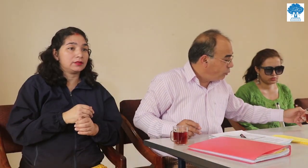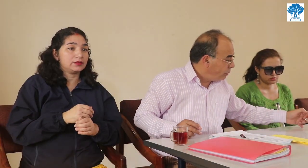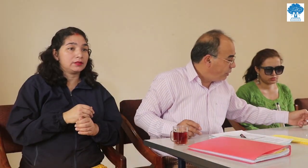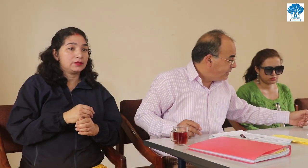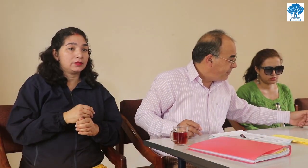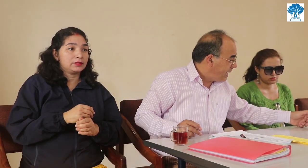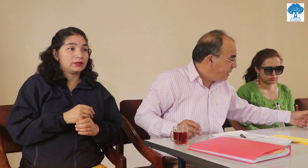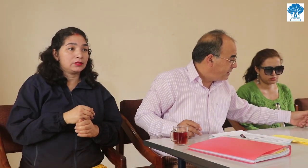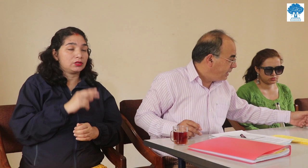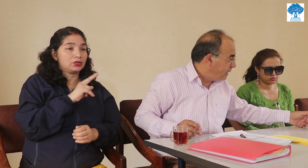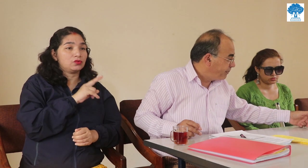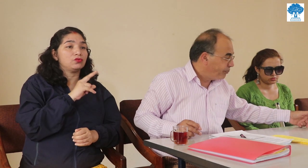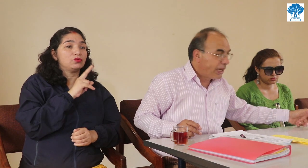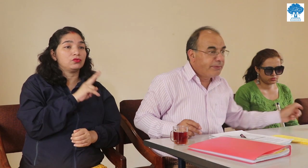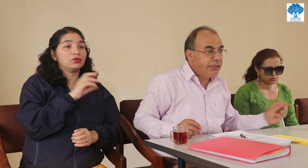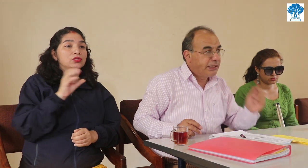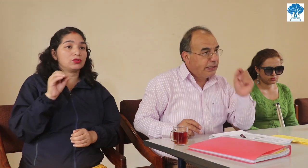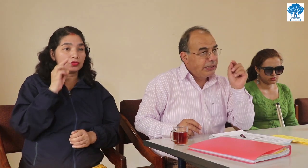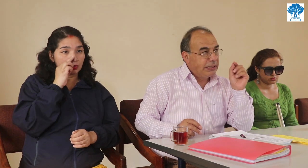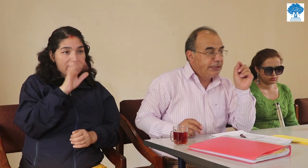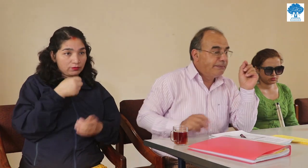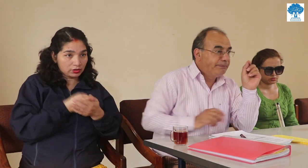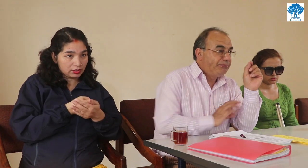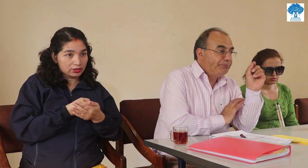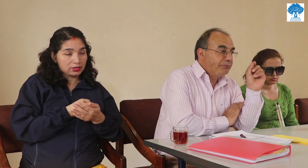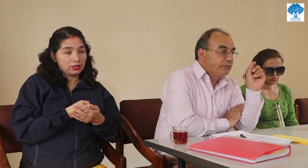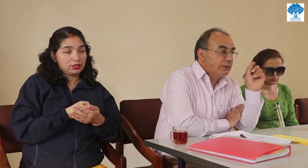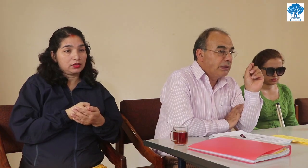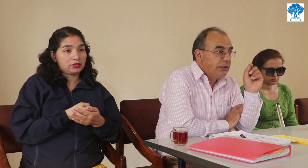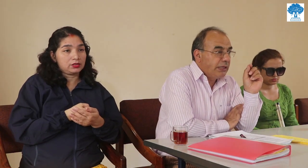अब 2000 आएर चाहिँ हामीले